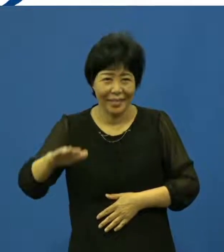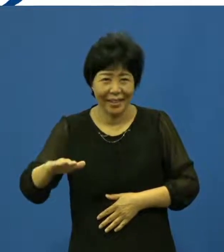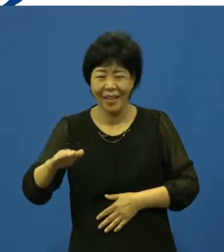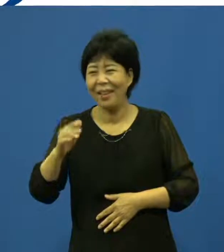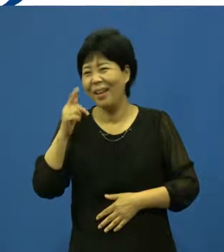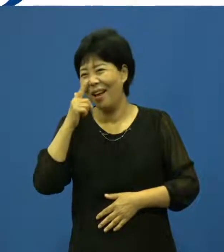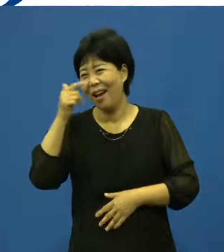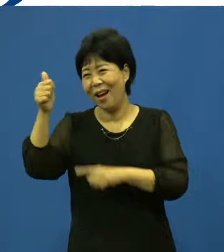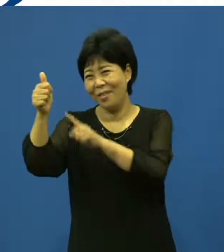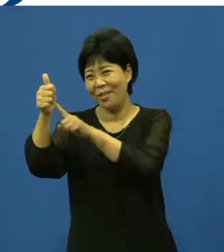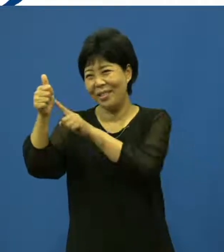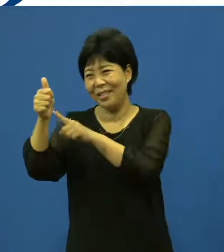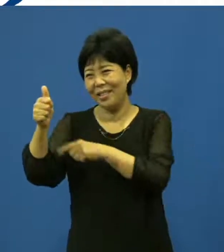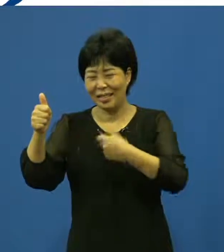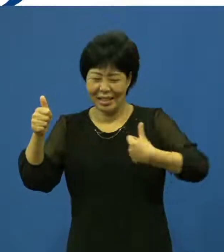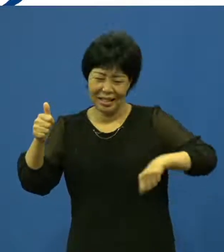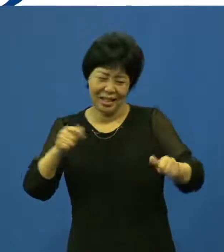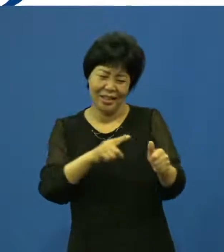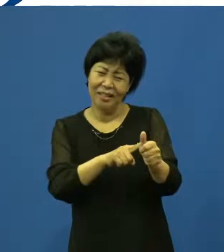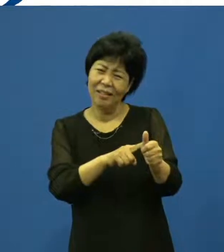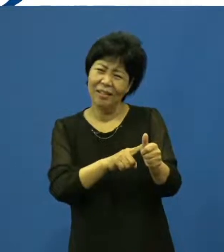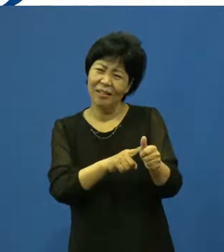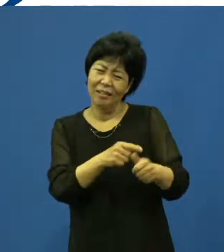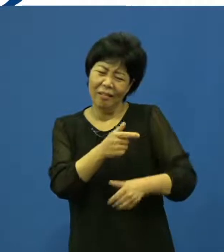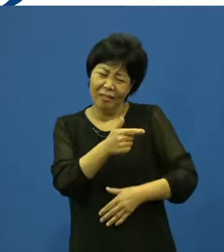그게 너무너무 과분하게,